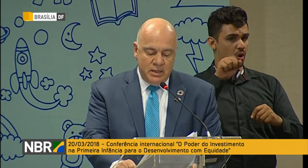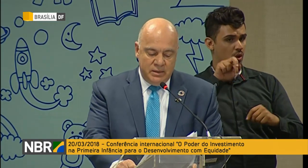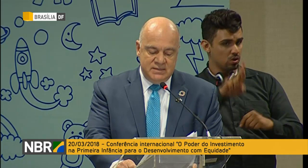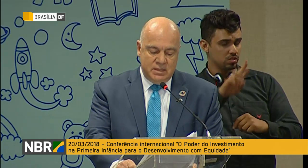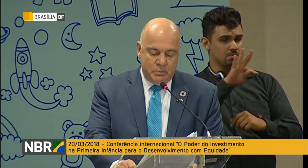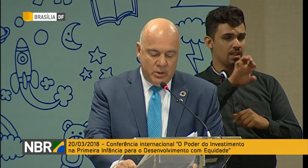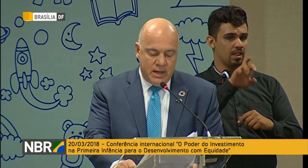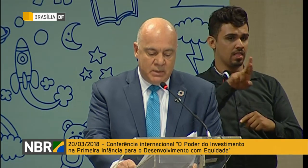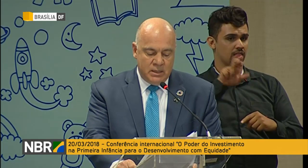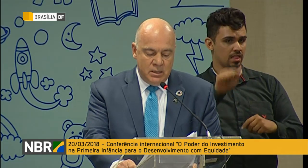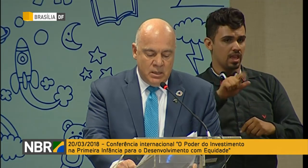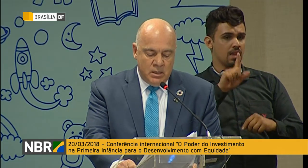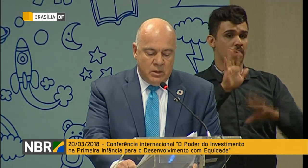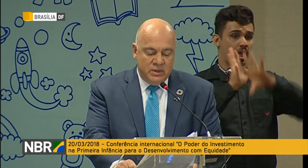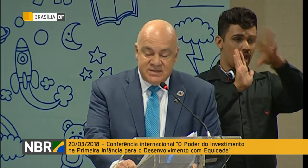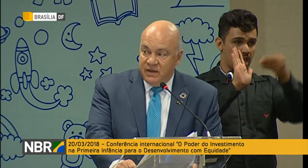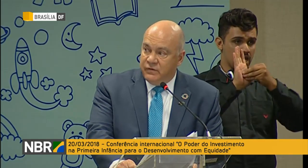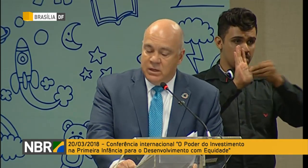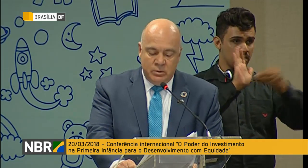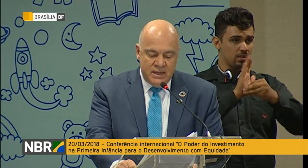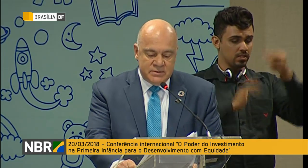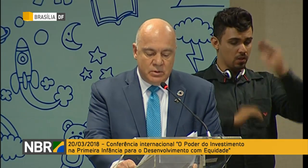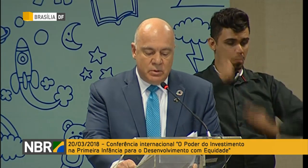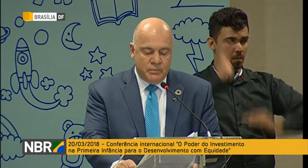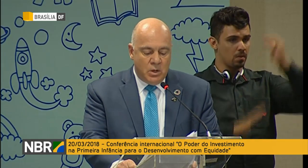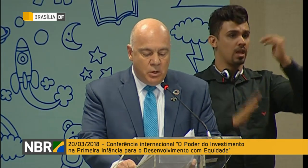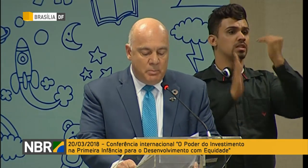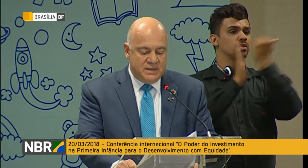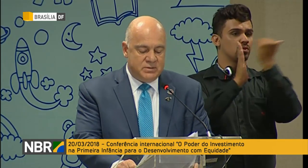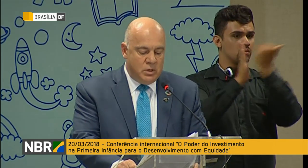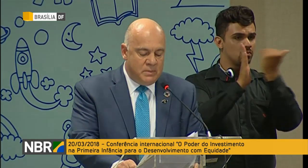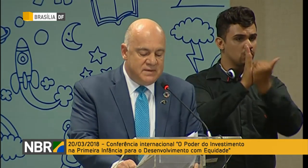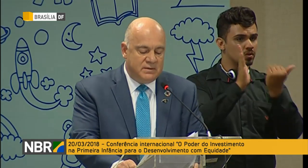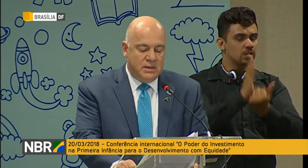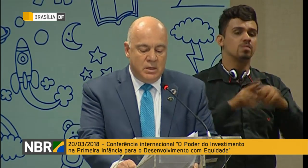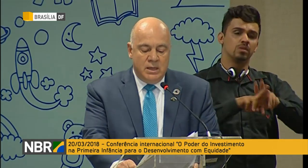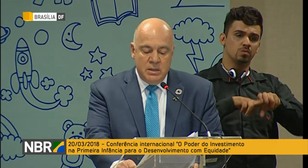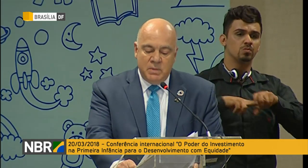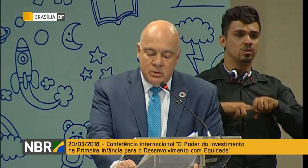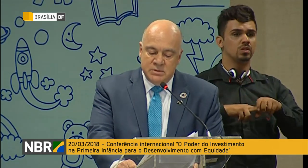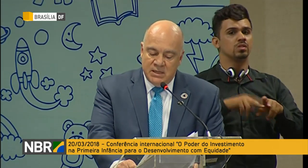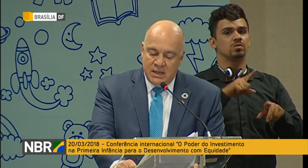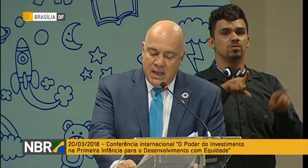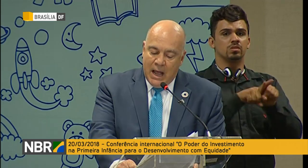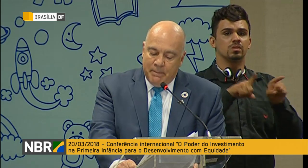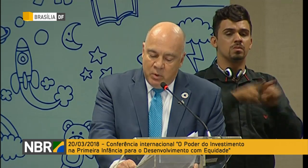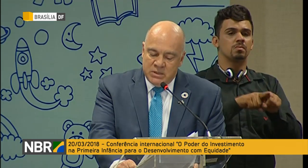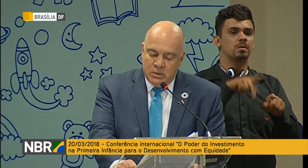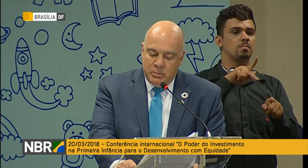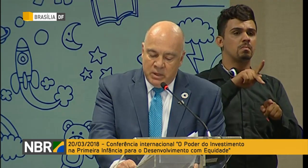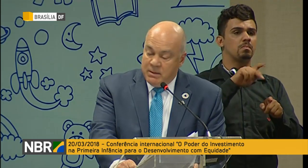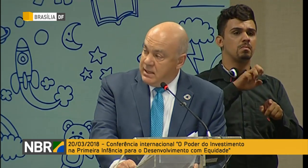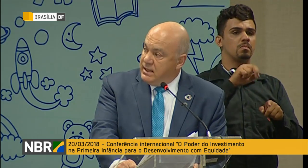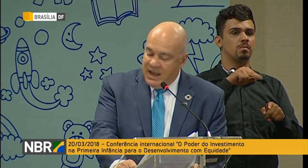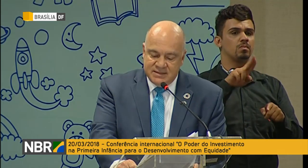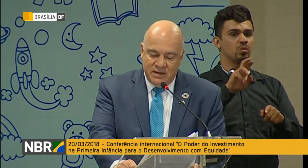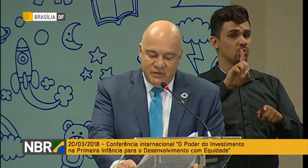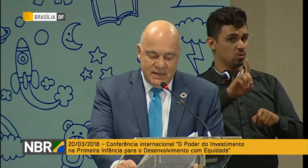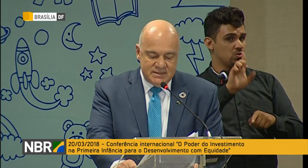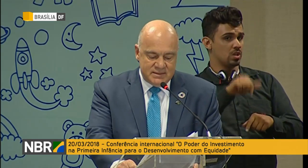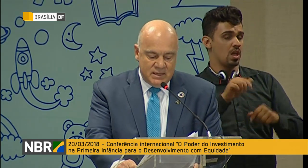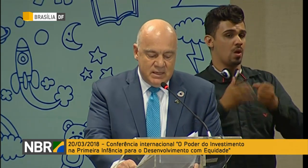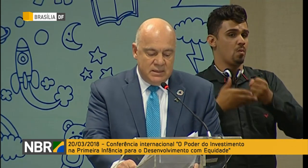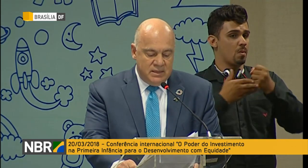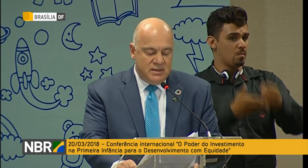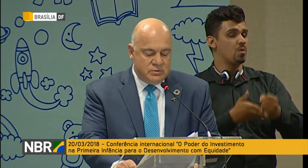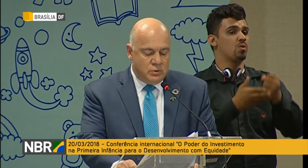implementação deste programa. UNICEF, UNESCO, OPAS, OMS e PNUD apoiam o programa Criança